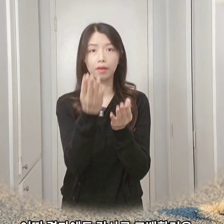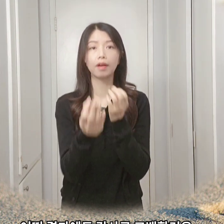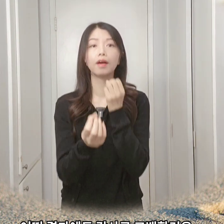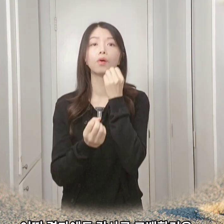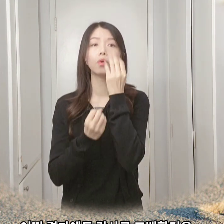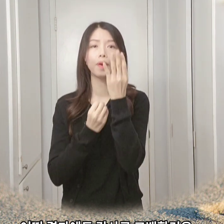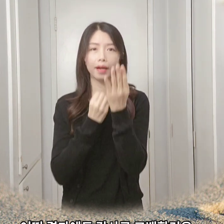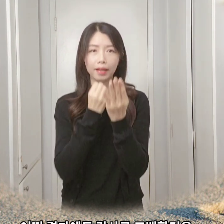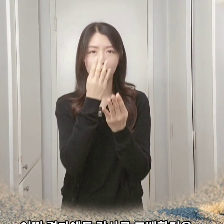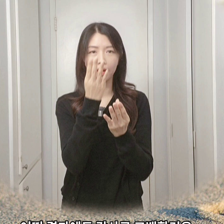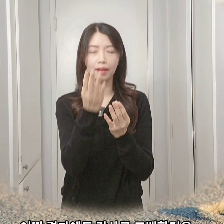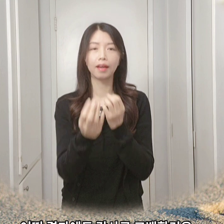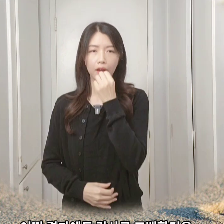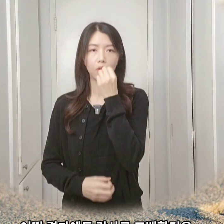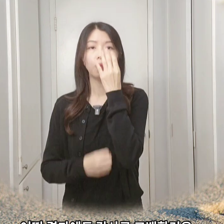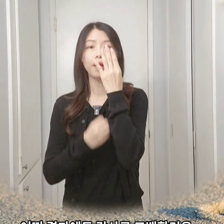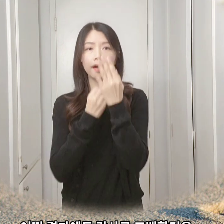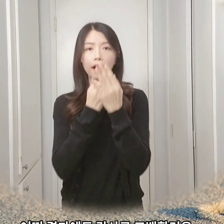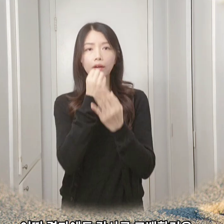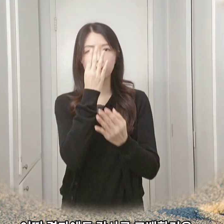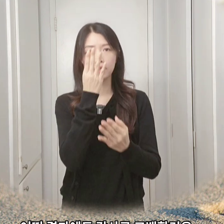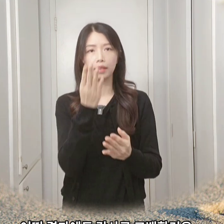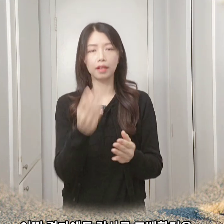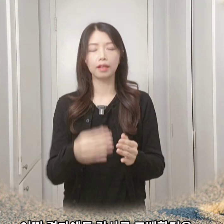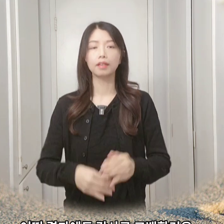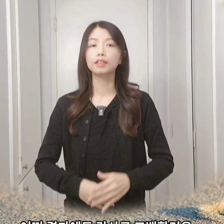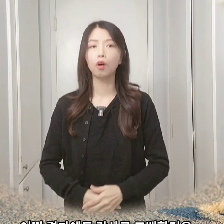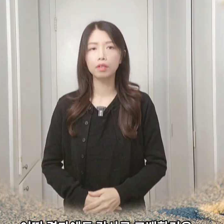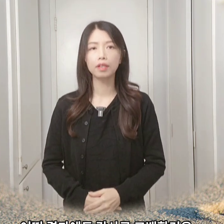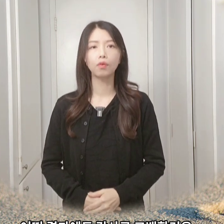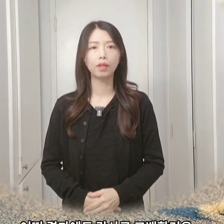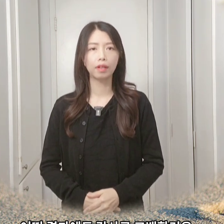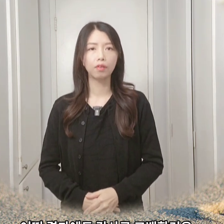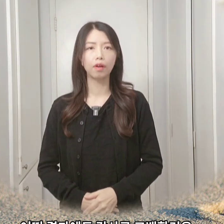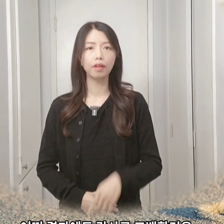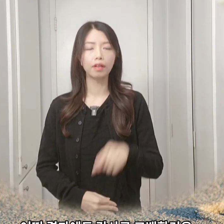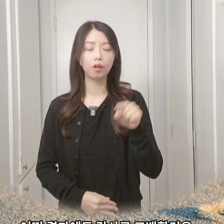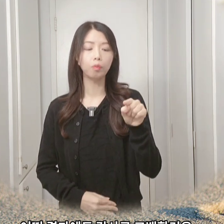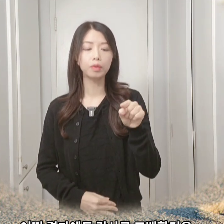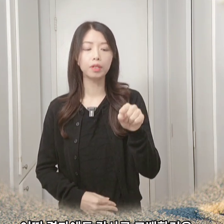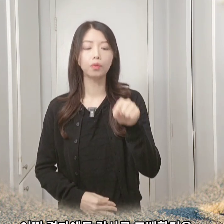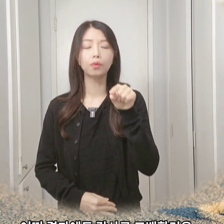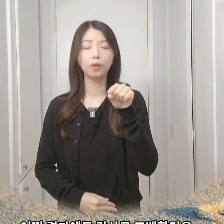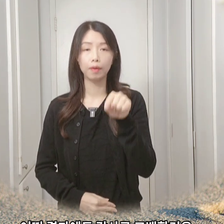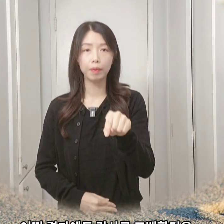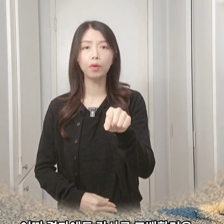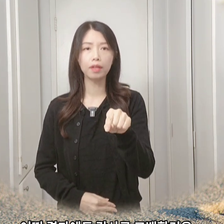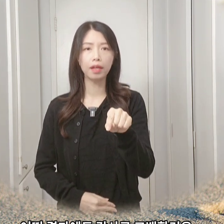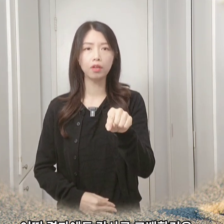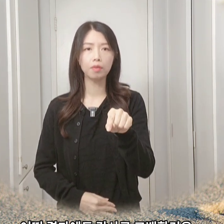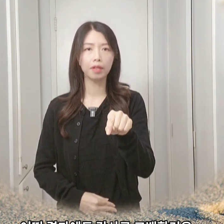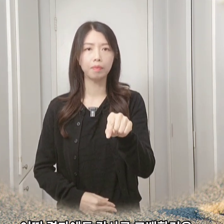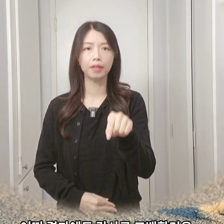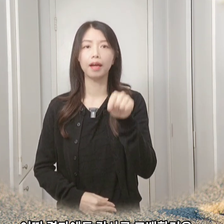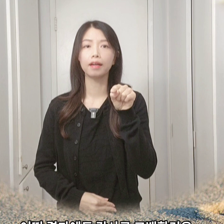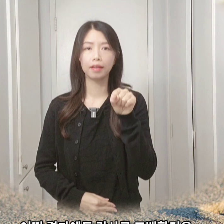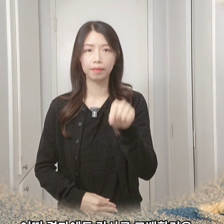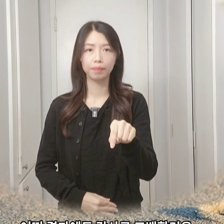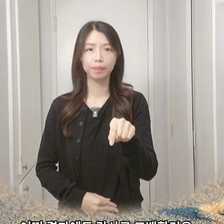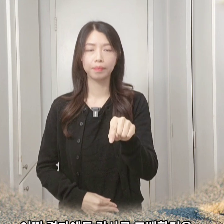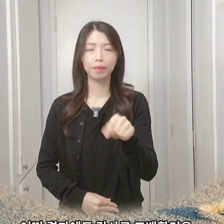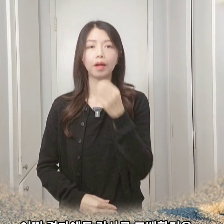돼요. 고백하다. 고백할 것은 그것이라고 한 뜻의 수어는 검지로 앞에 포인팅 해주시면